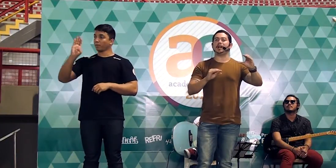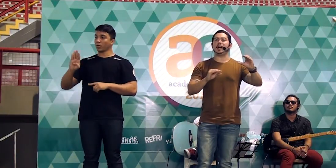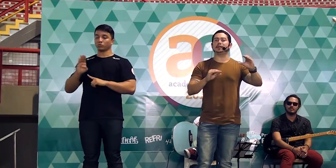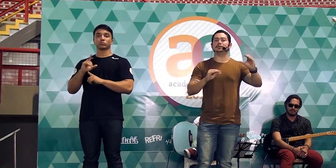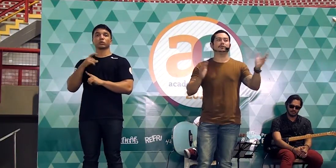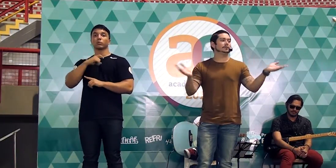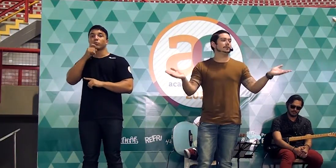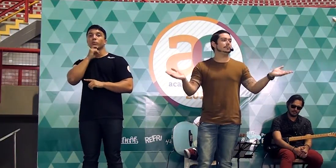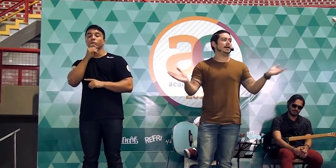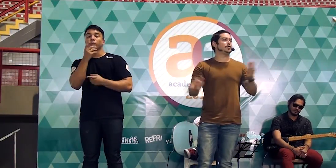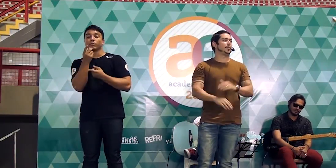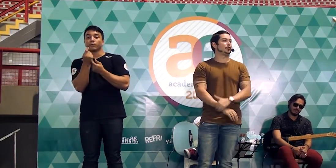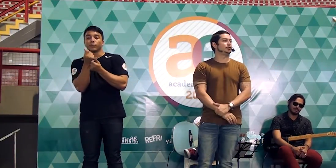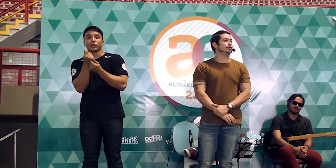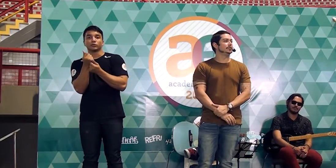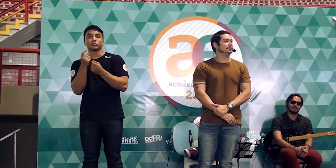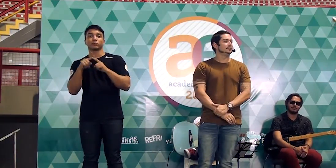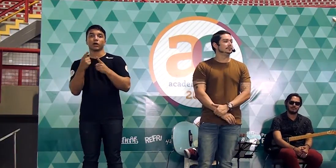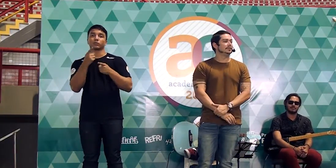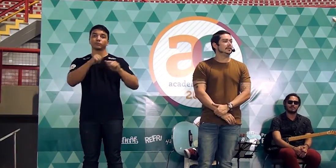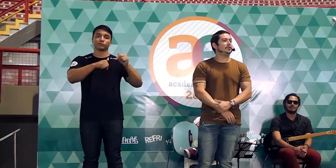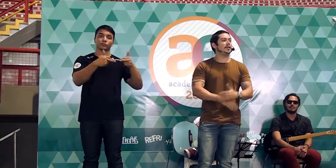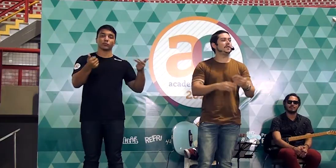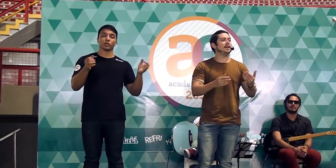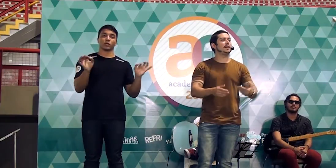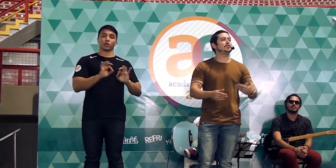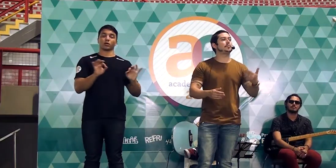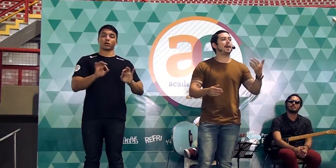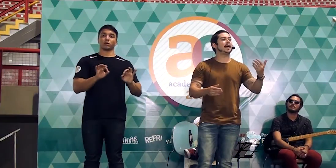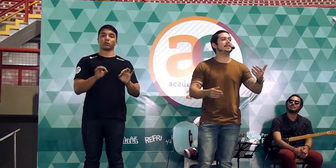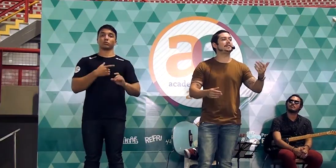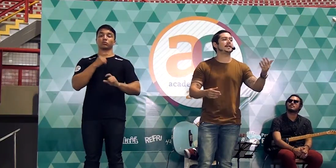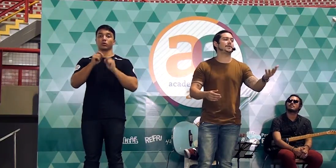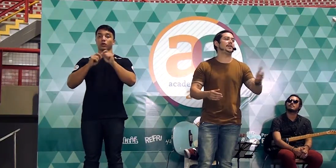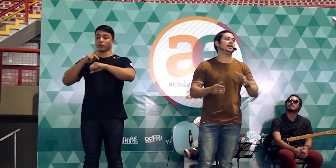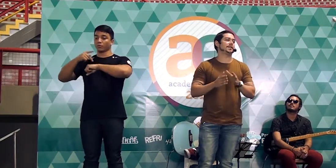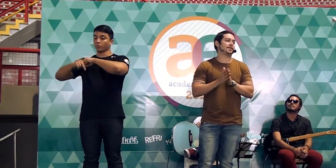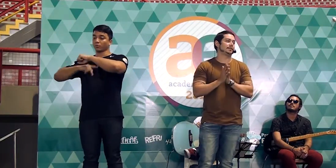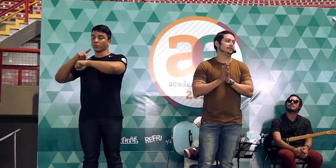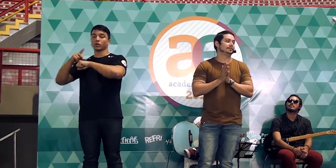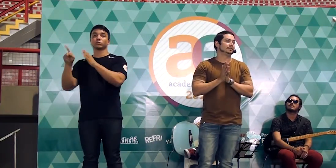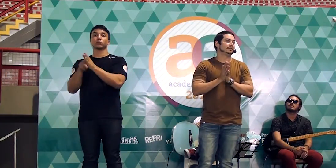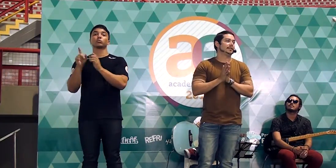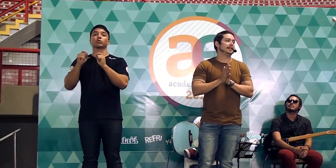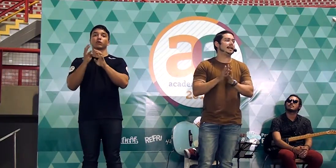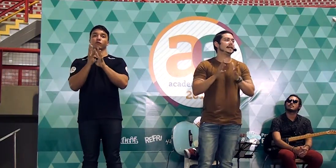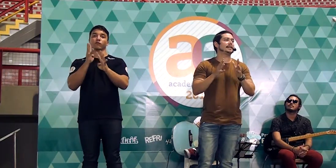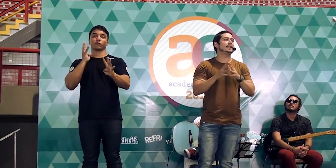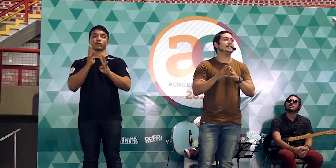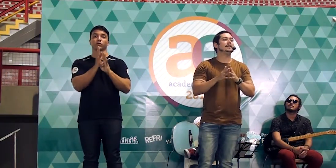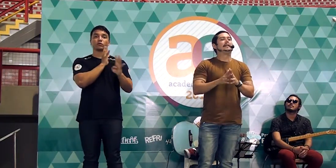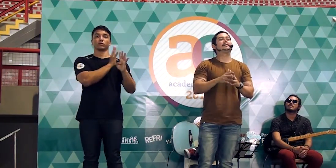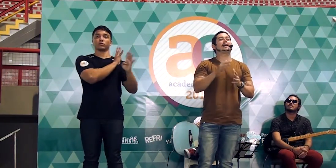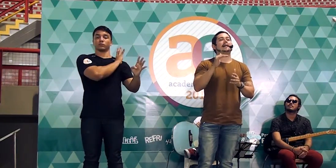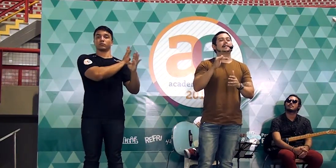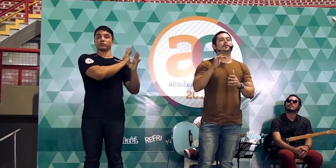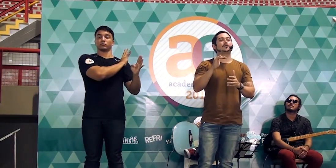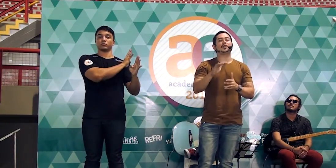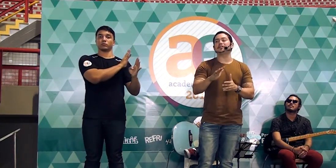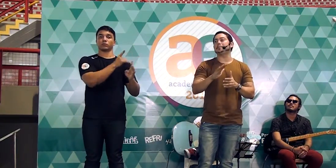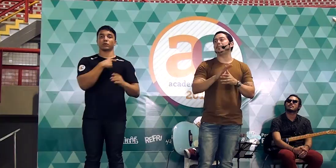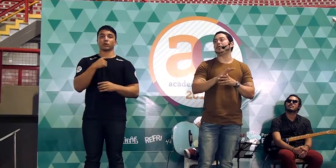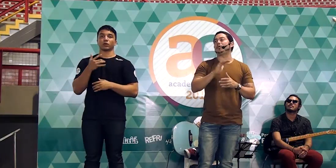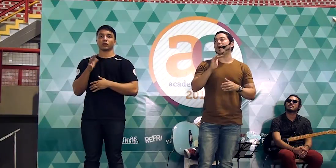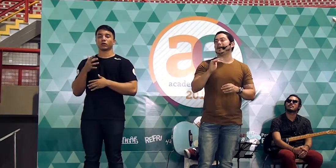preço congelado, mas não tinha produto. Nós viramos o país das filas. Quem aqui está na casa